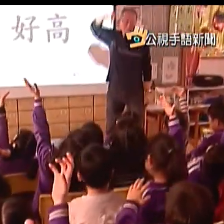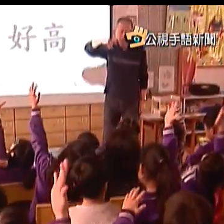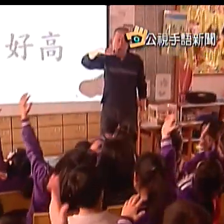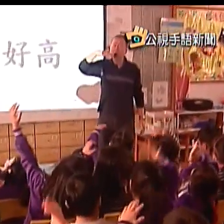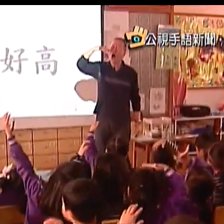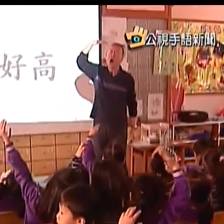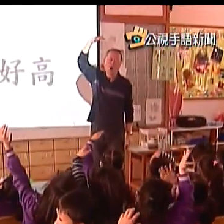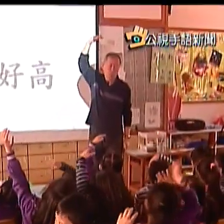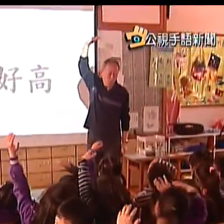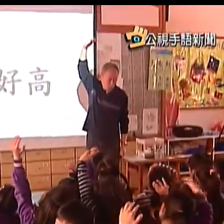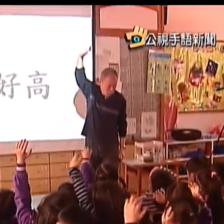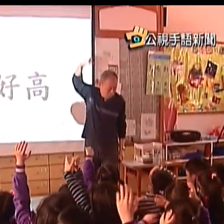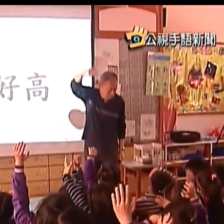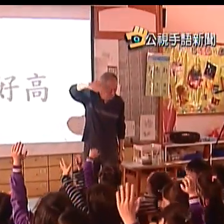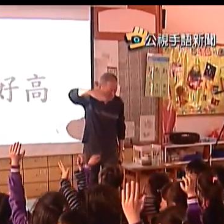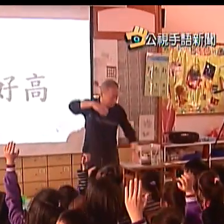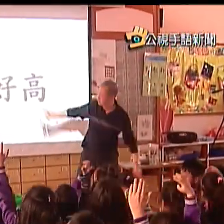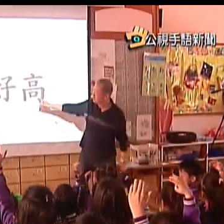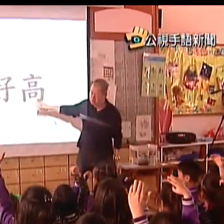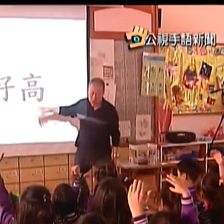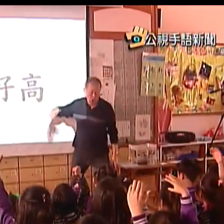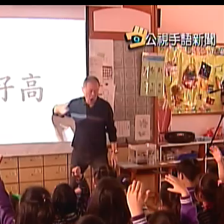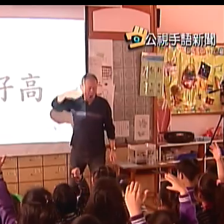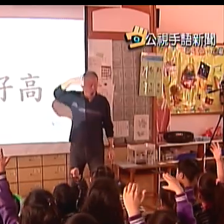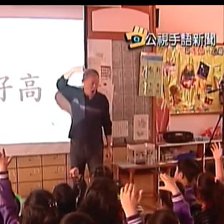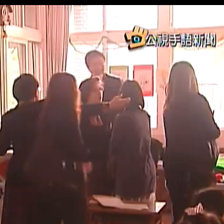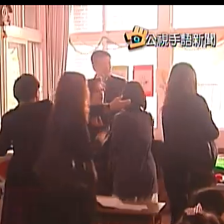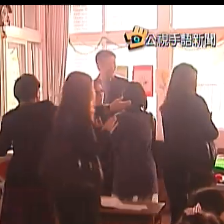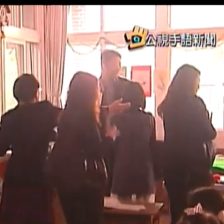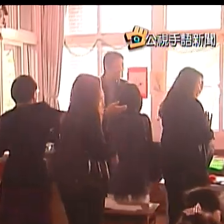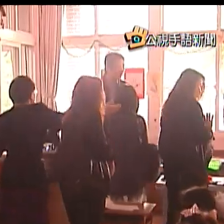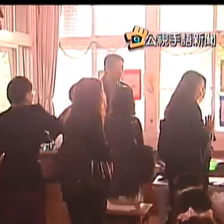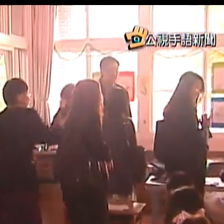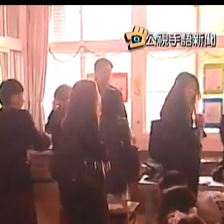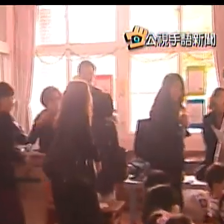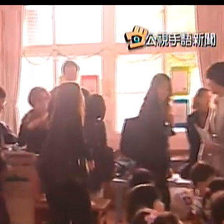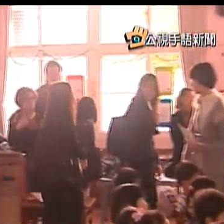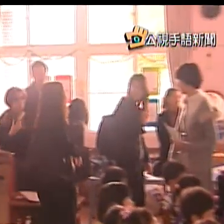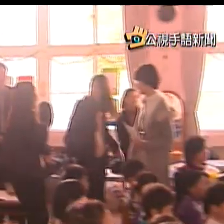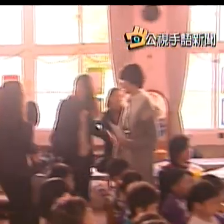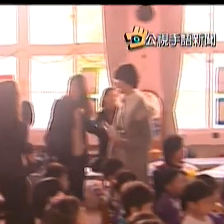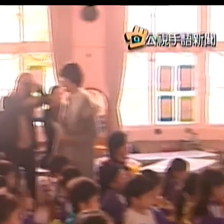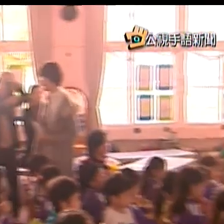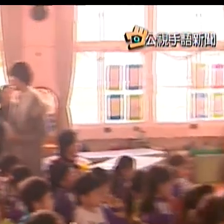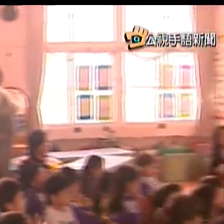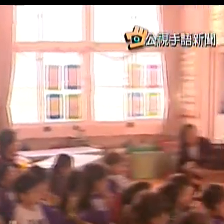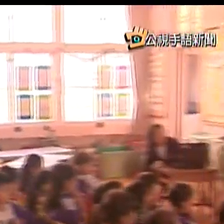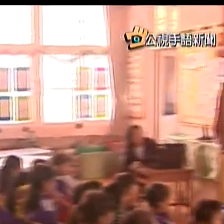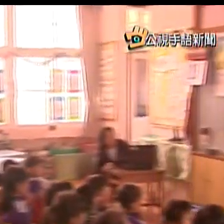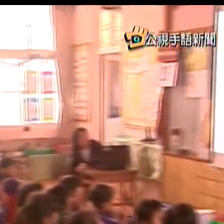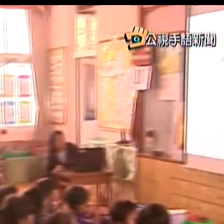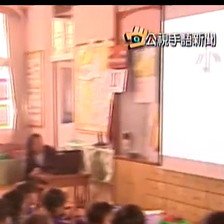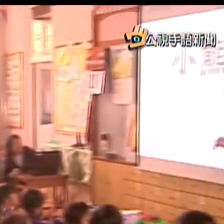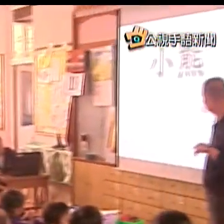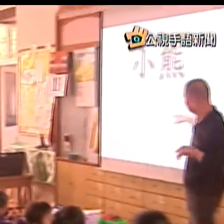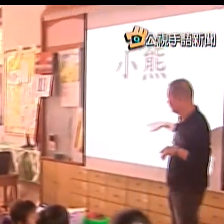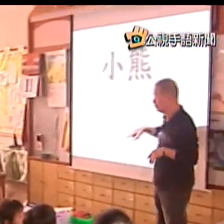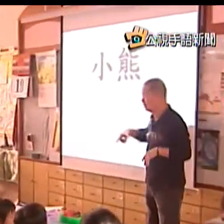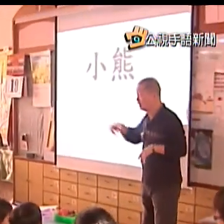划所进行的第2年实验。香港的团队特地来观摩，看到人称顾爸的顾玉山生动的手语深深